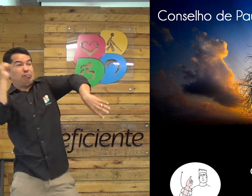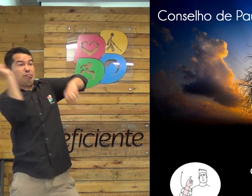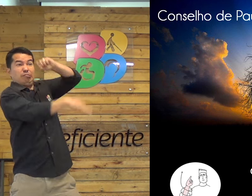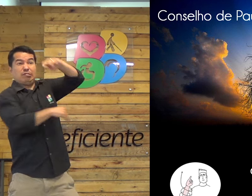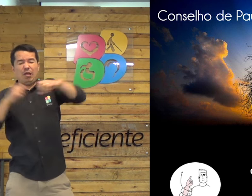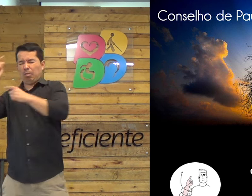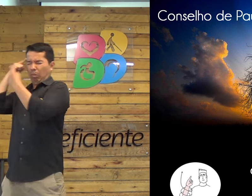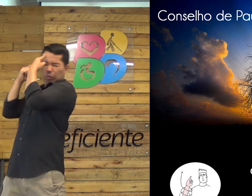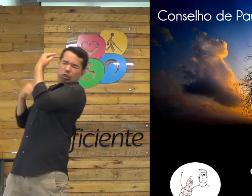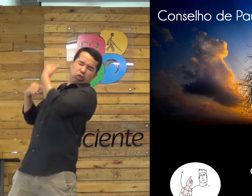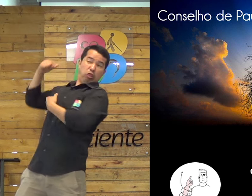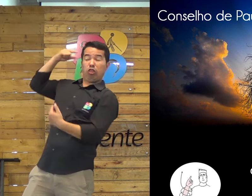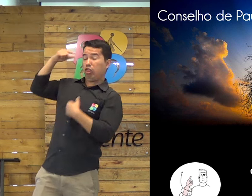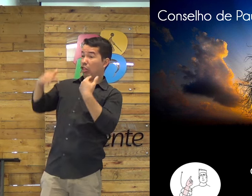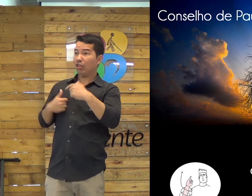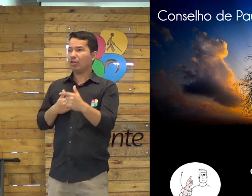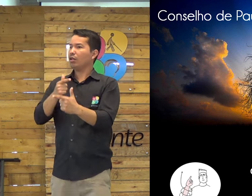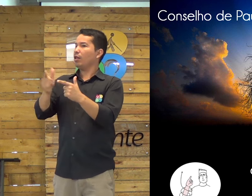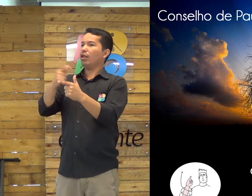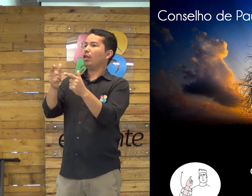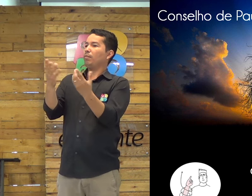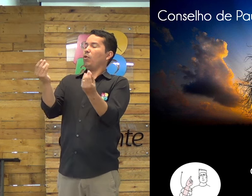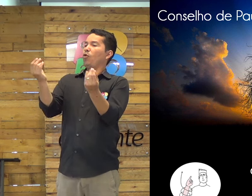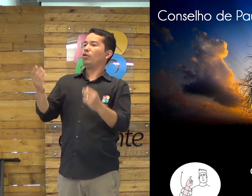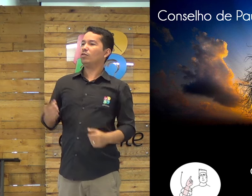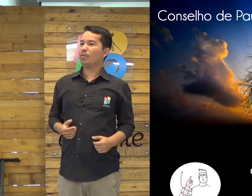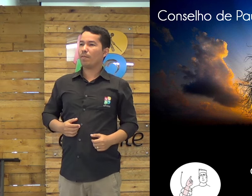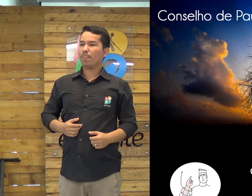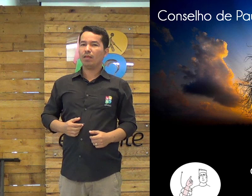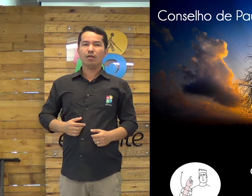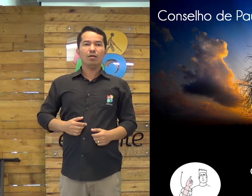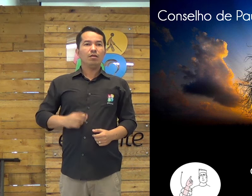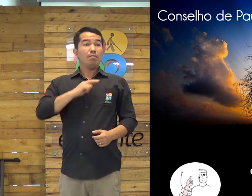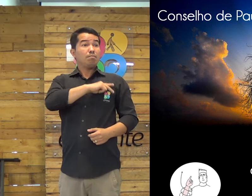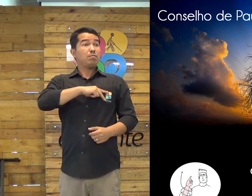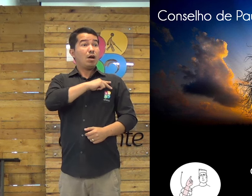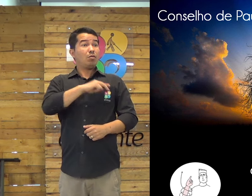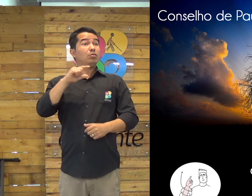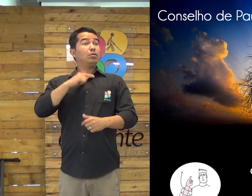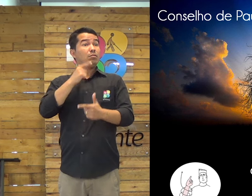Ele foi apedrejado também e morreu. Problemão.